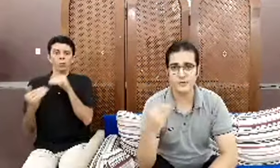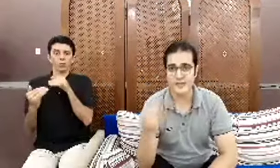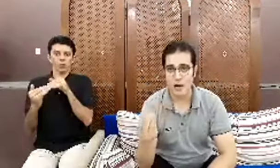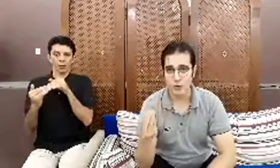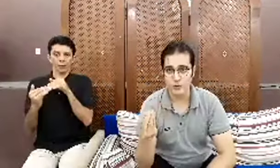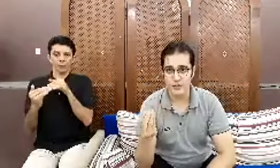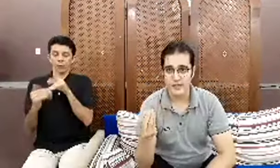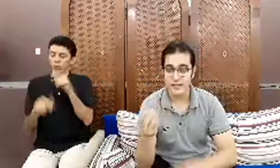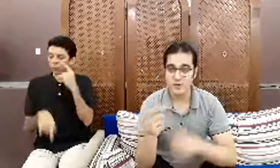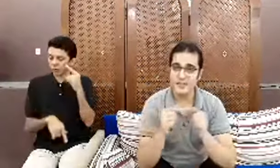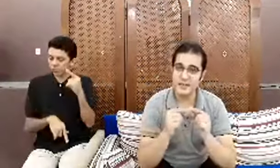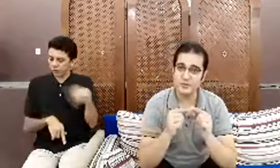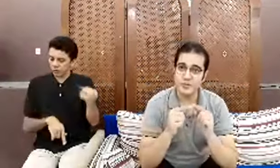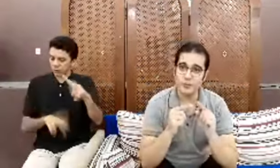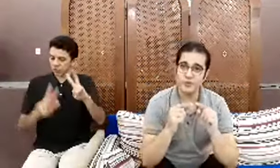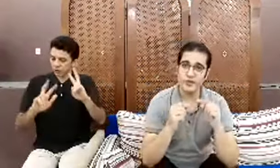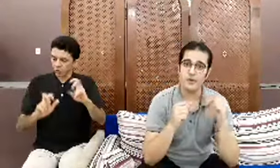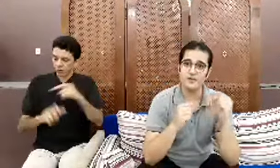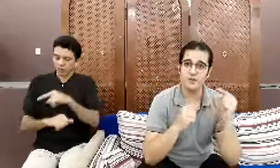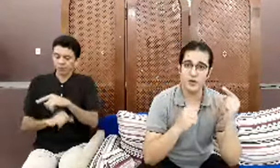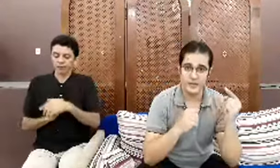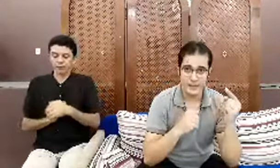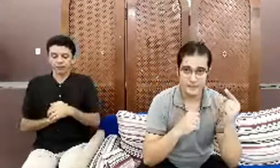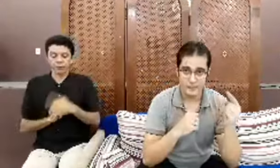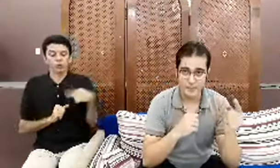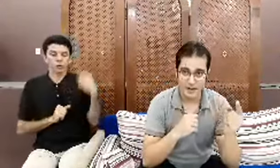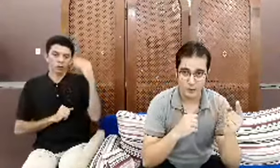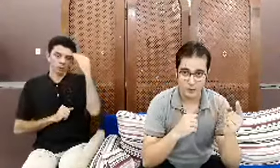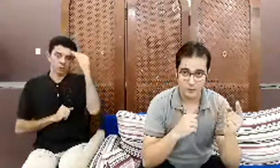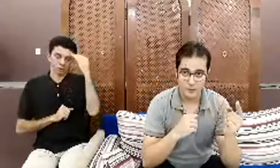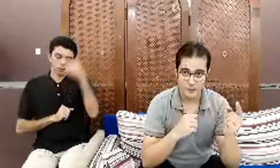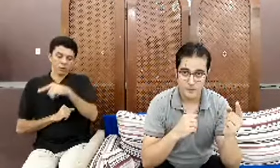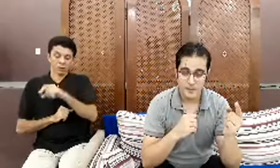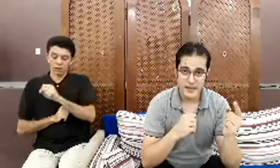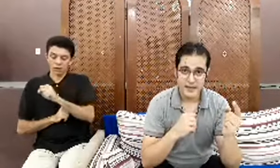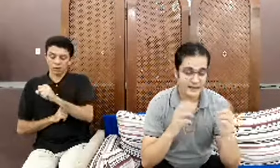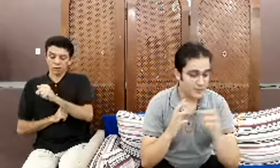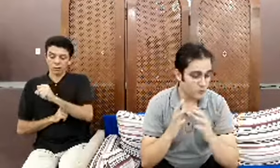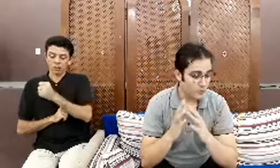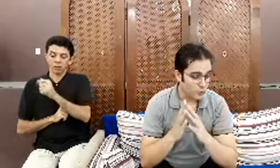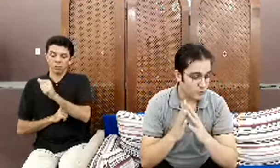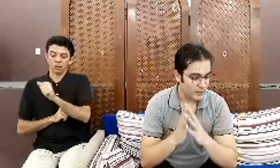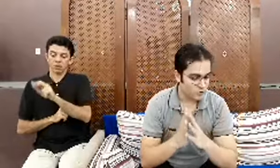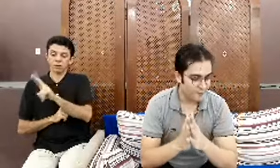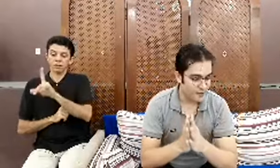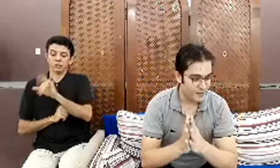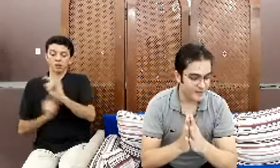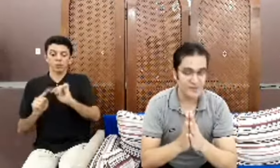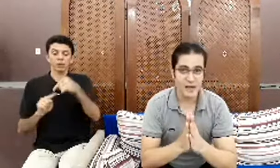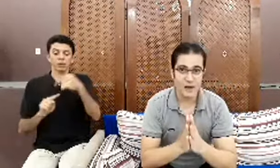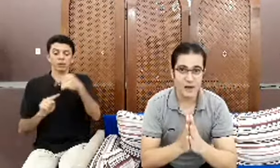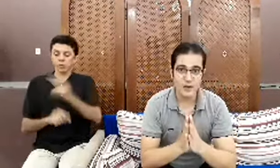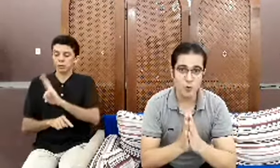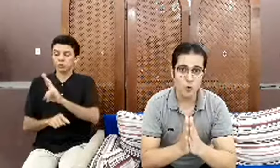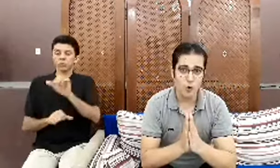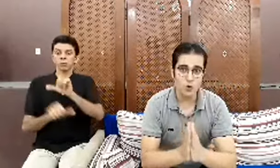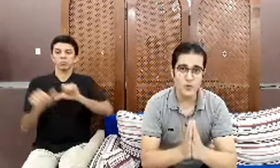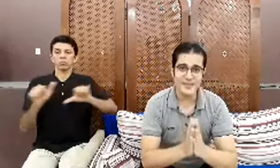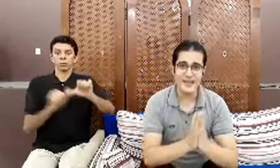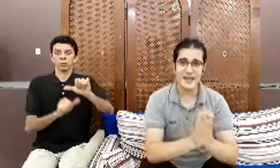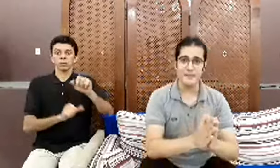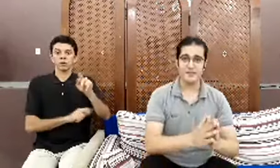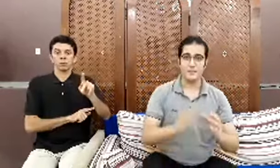chamado Saulo, que nós entendemos que posteriormente se torna Paulo. Então, o texto afirma que Saulo ele